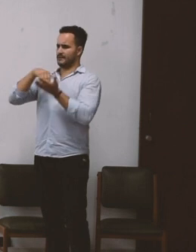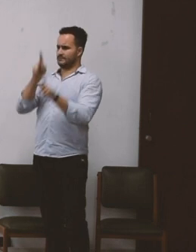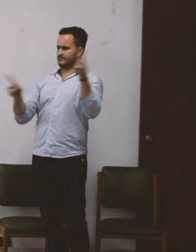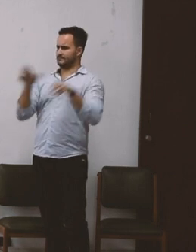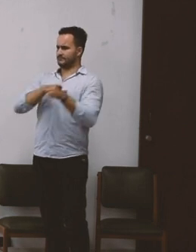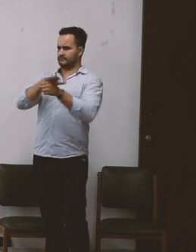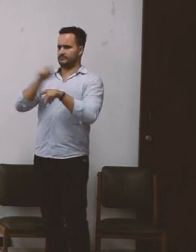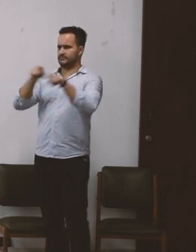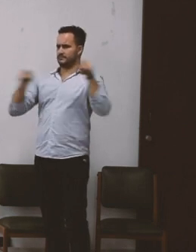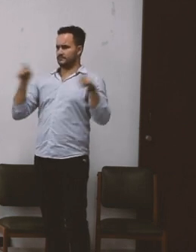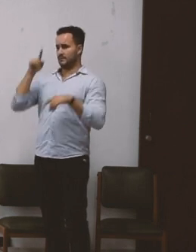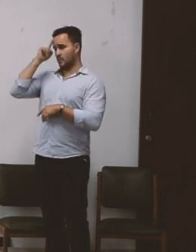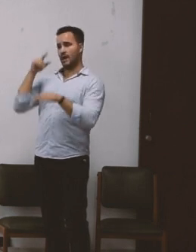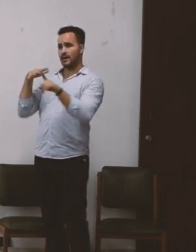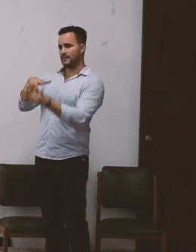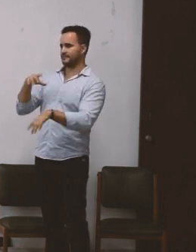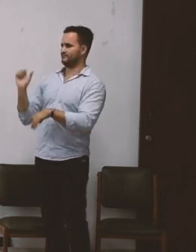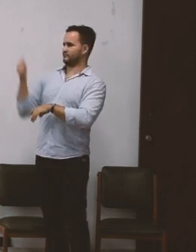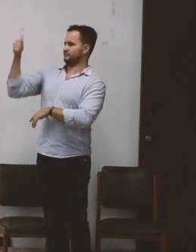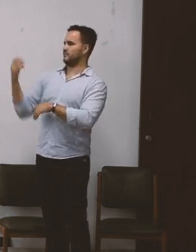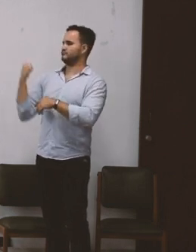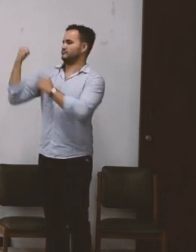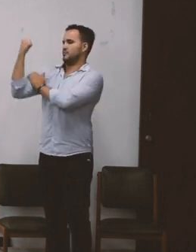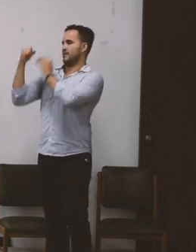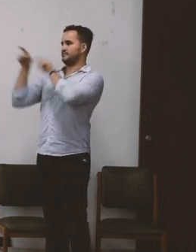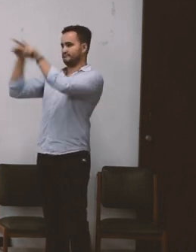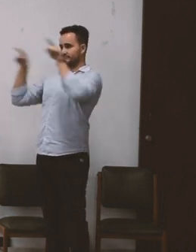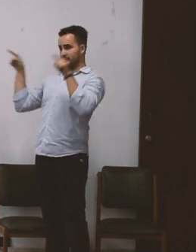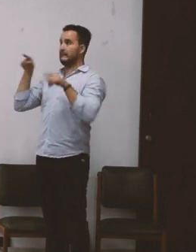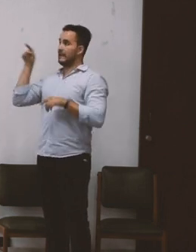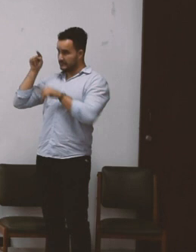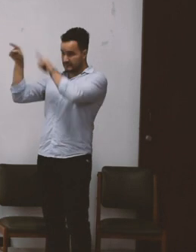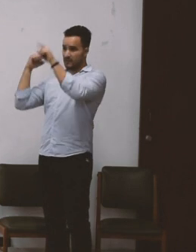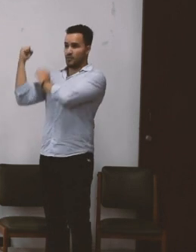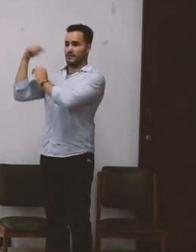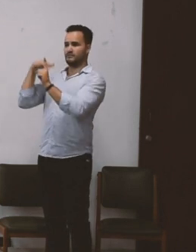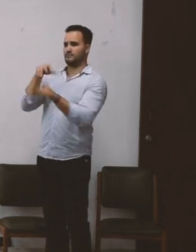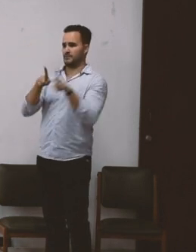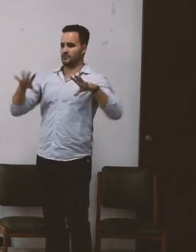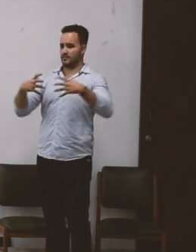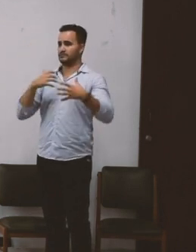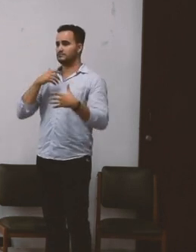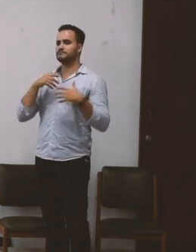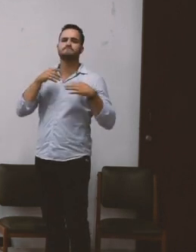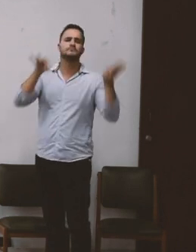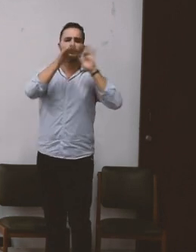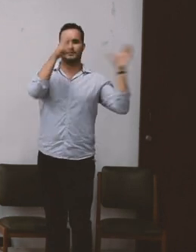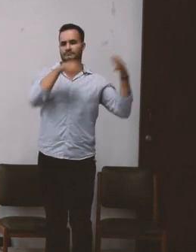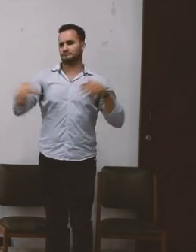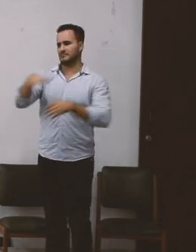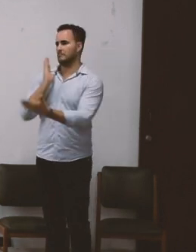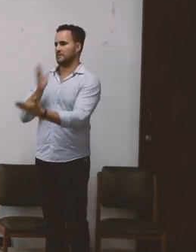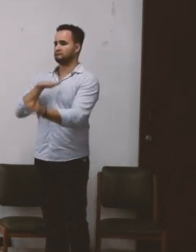por regímenes de poder que aseguran la prosperidad de ciertas poblaciones mientras dejan morir a otras. Judith